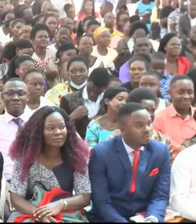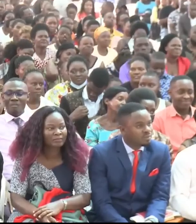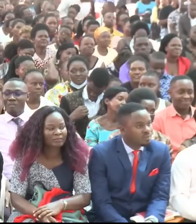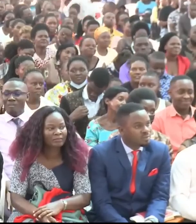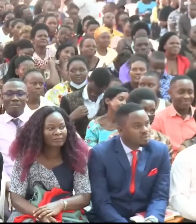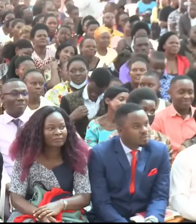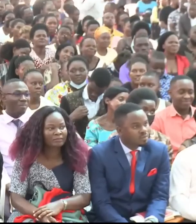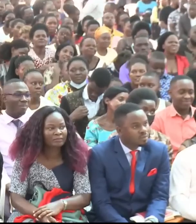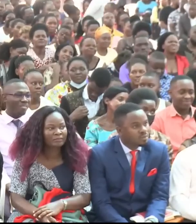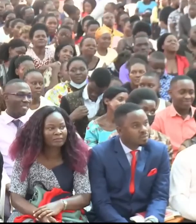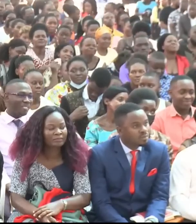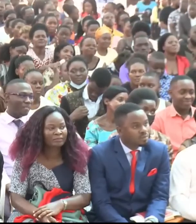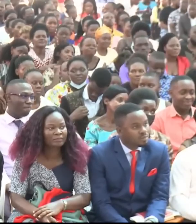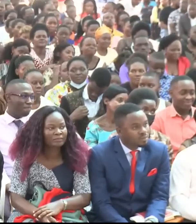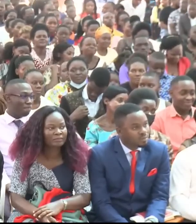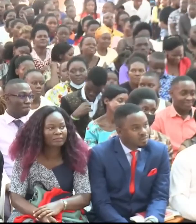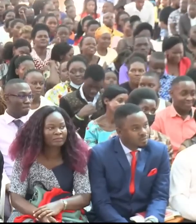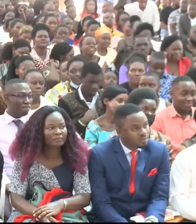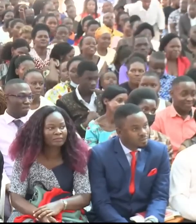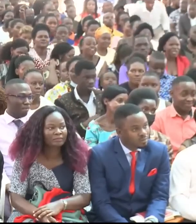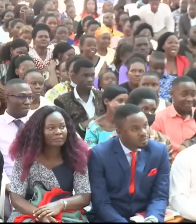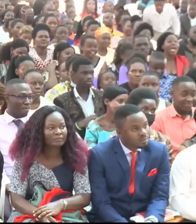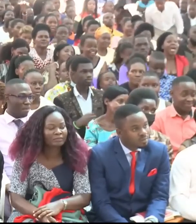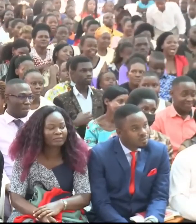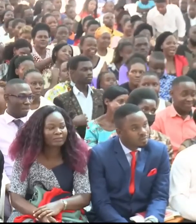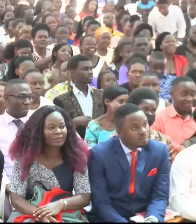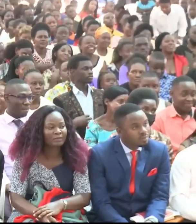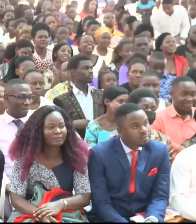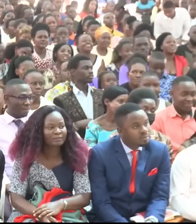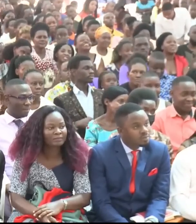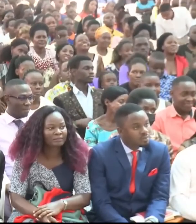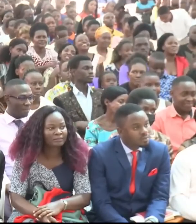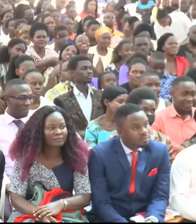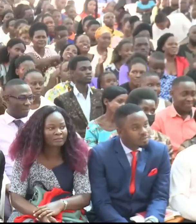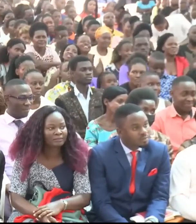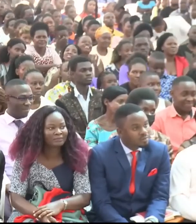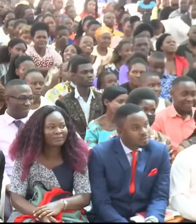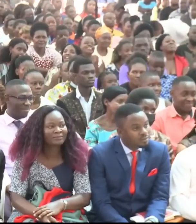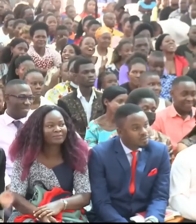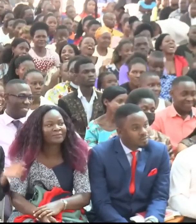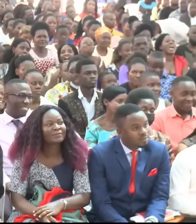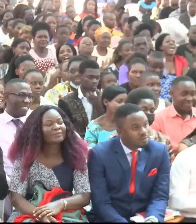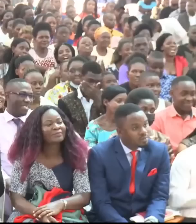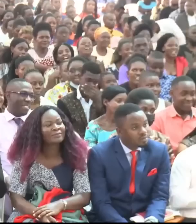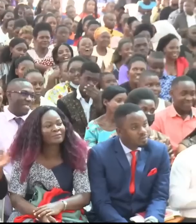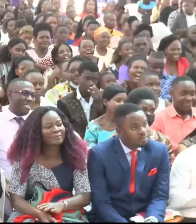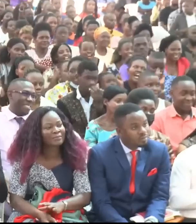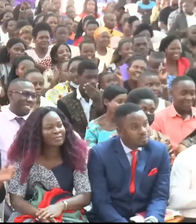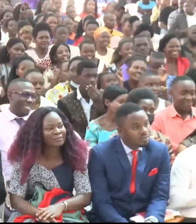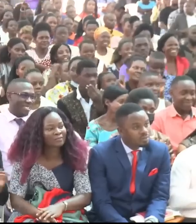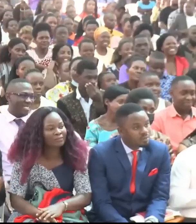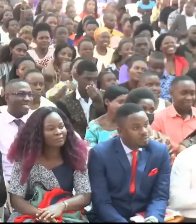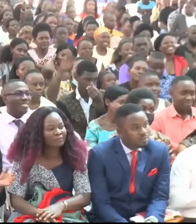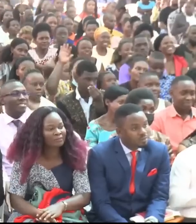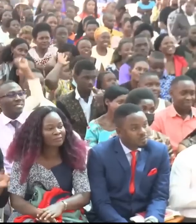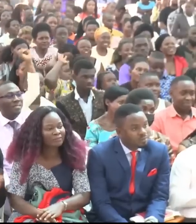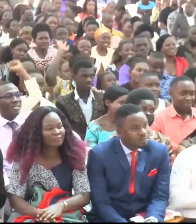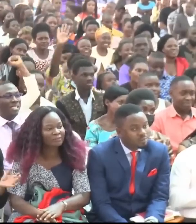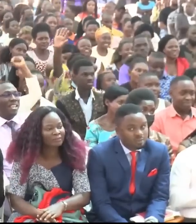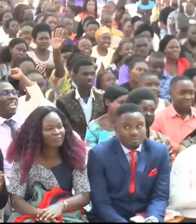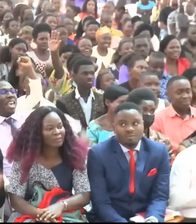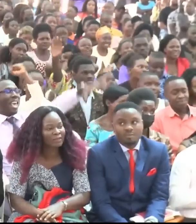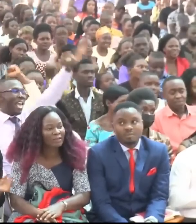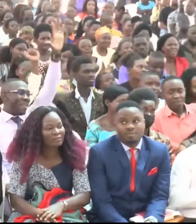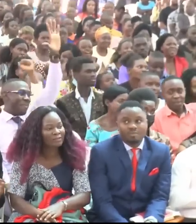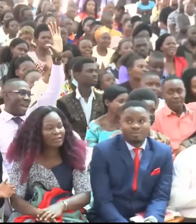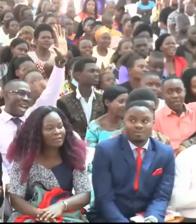Twabadde mu kiro eky'okukaaba naye obwakedde waffe. Kati mutusanyukireko. Katonda